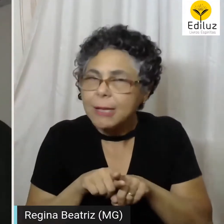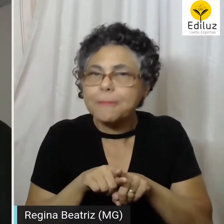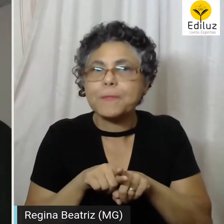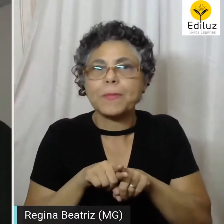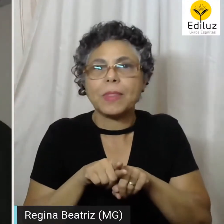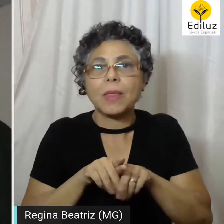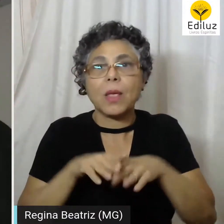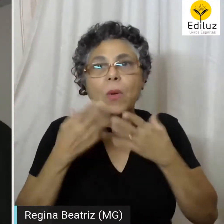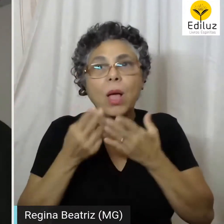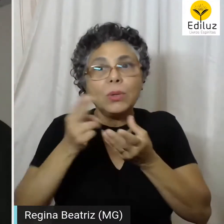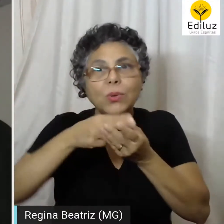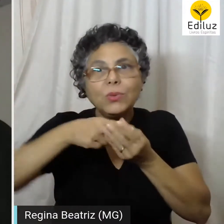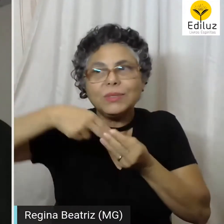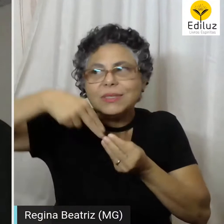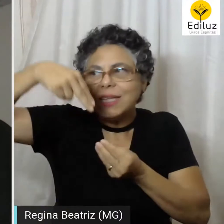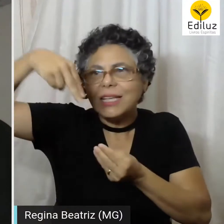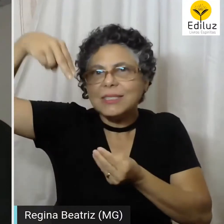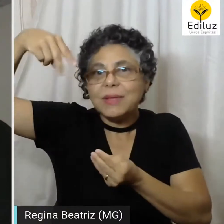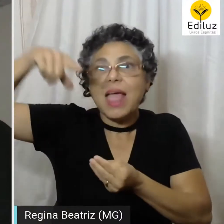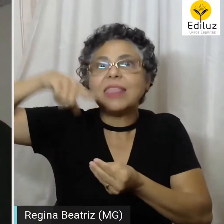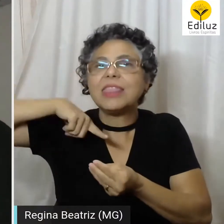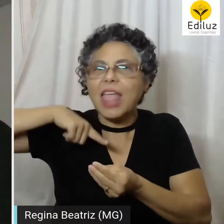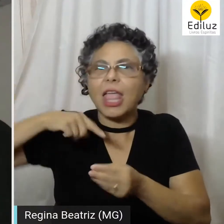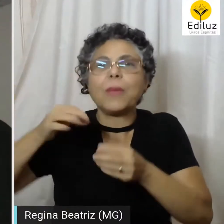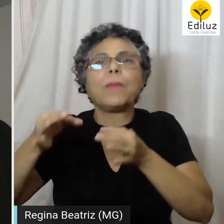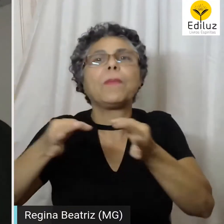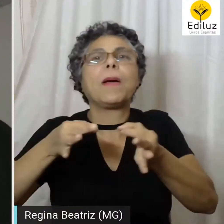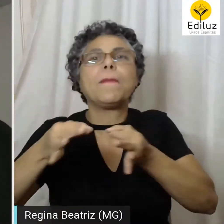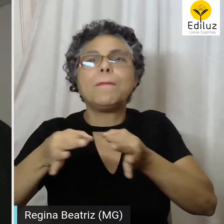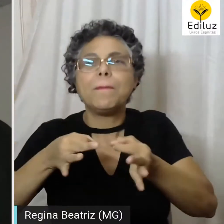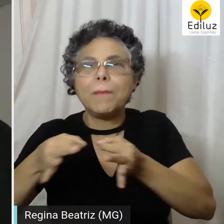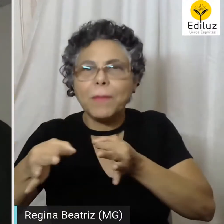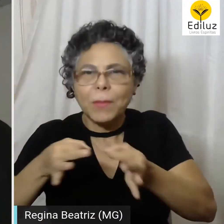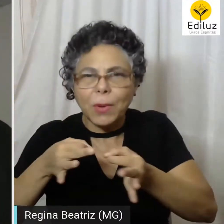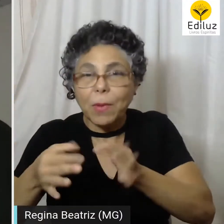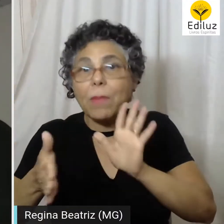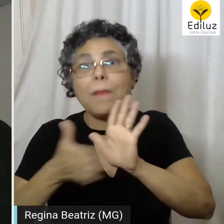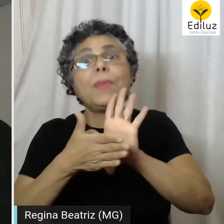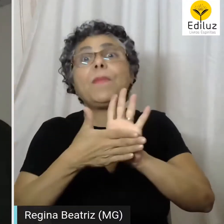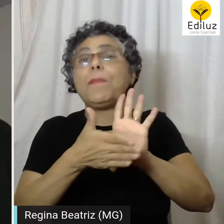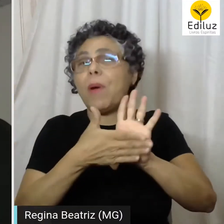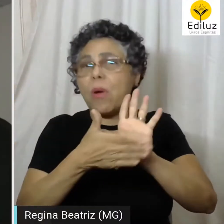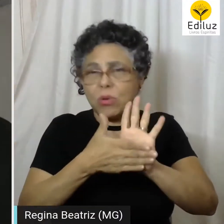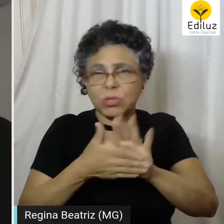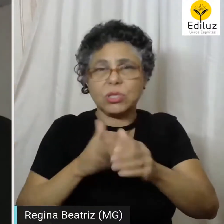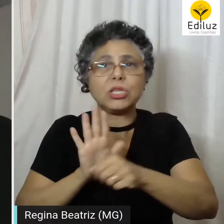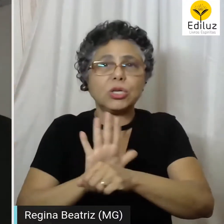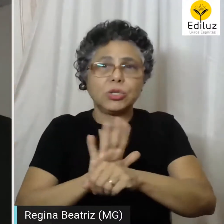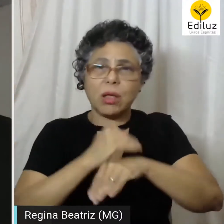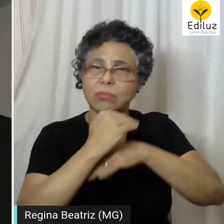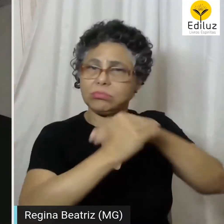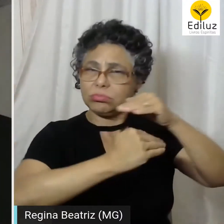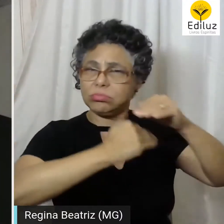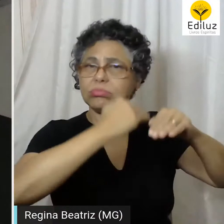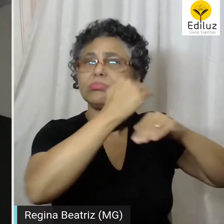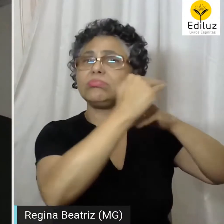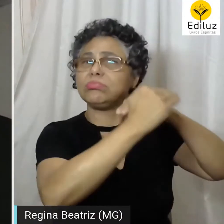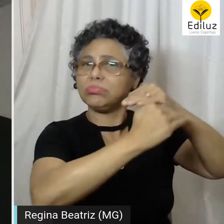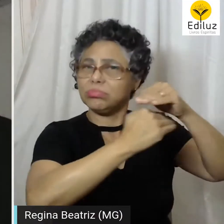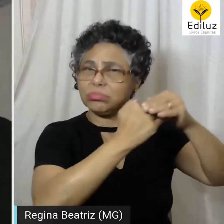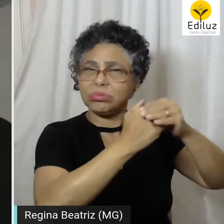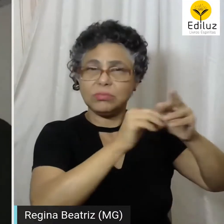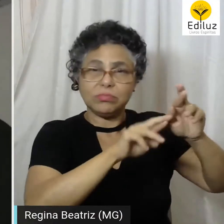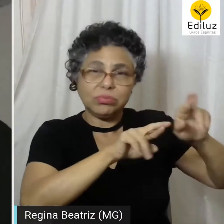os espíritos têm propósitos de auxiliar na evolução